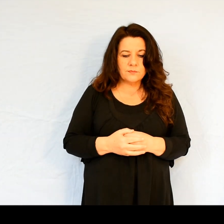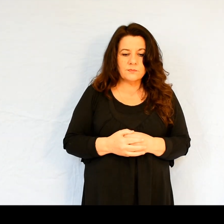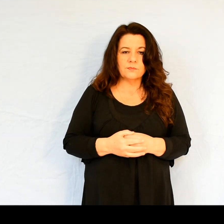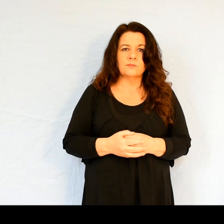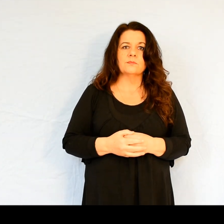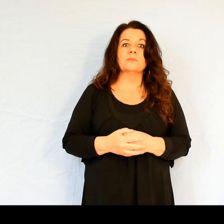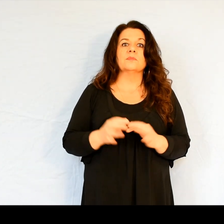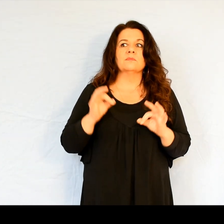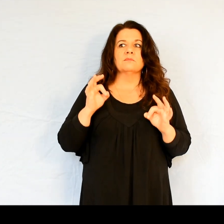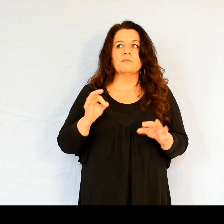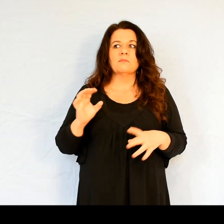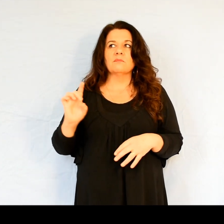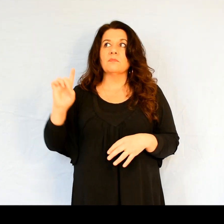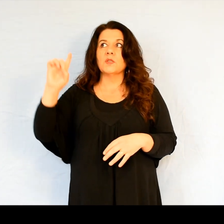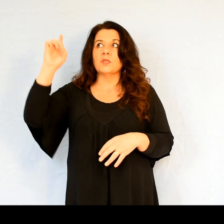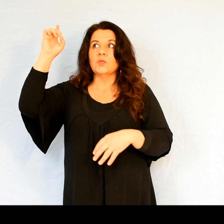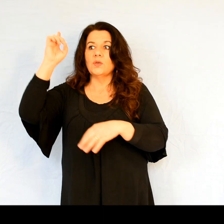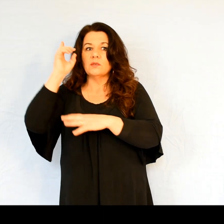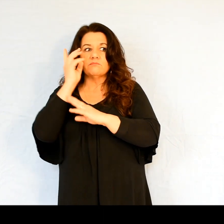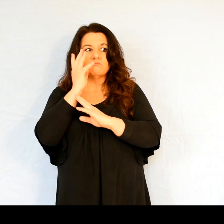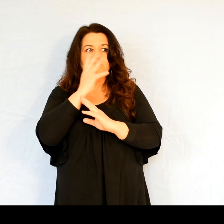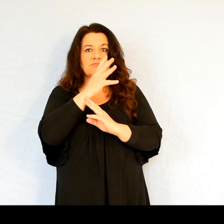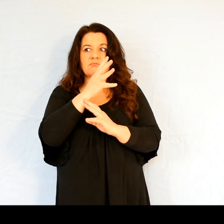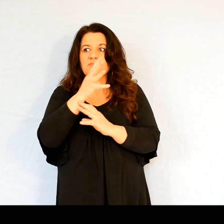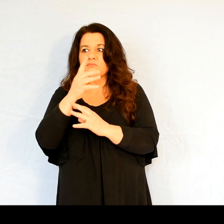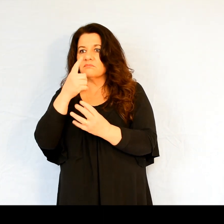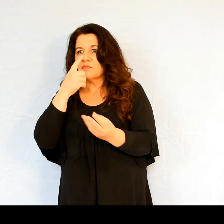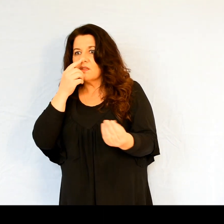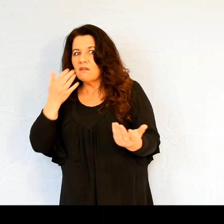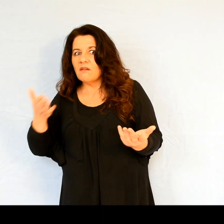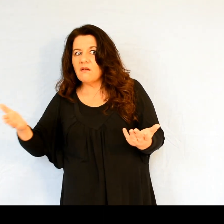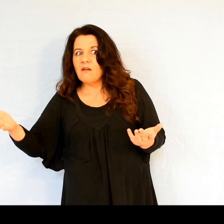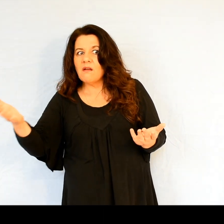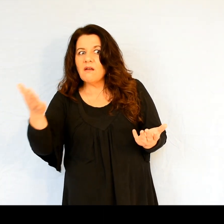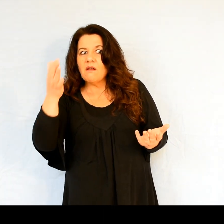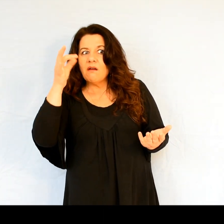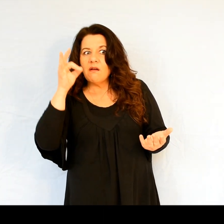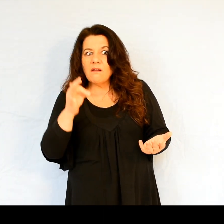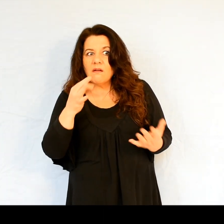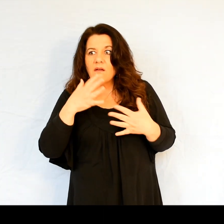En voyant leur réaction et comment ils se détournaient de leur conduite